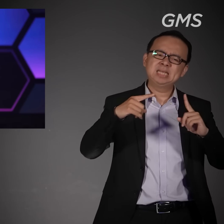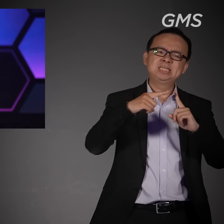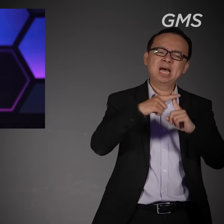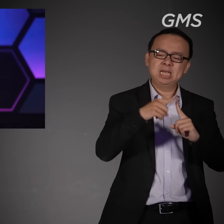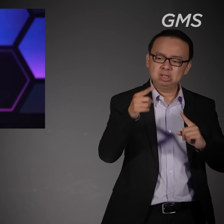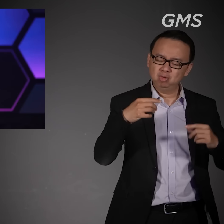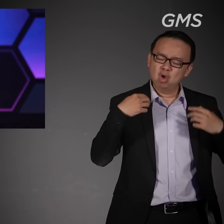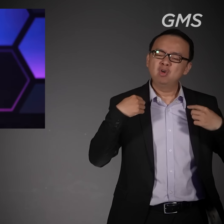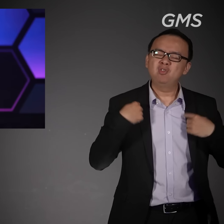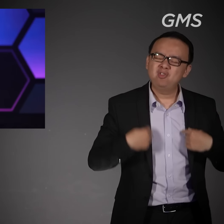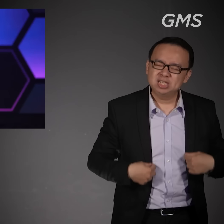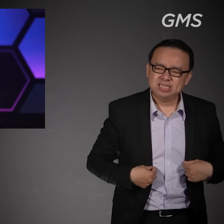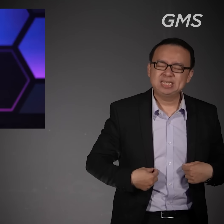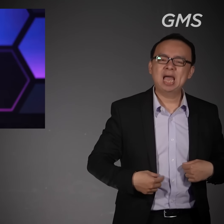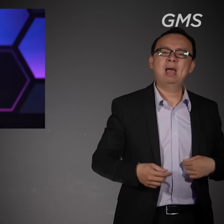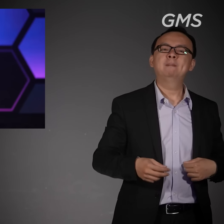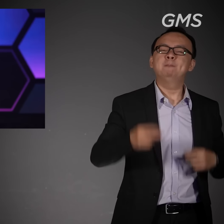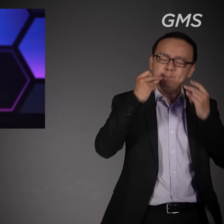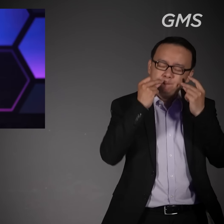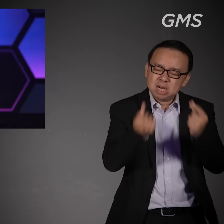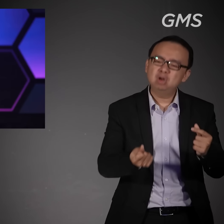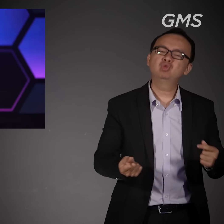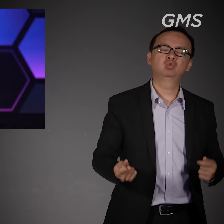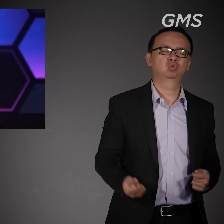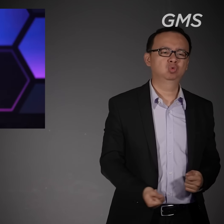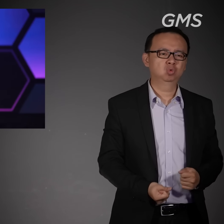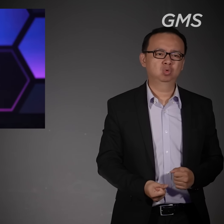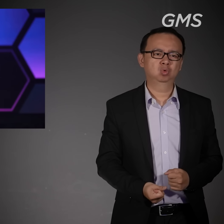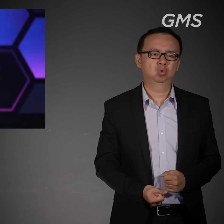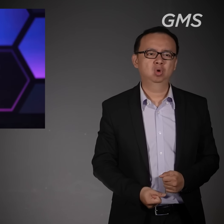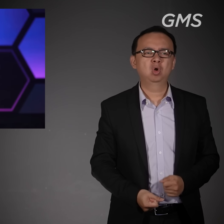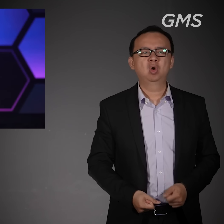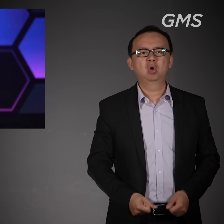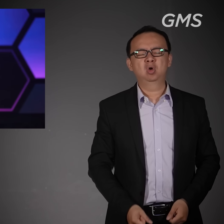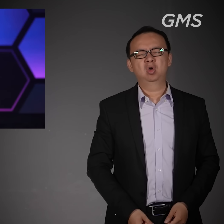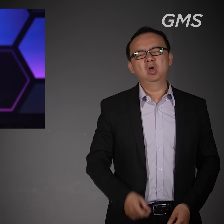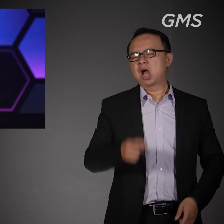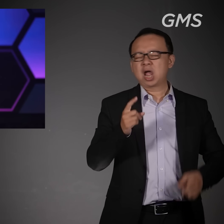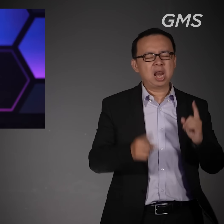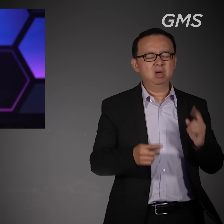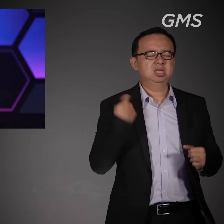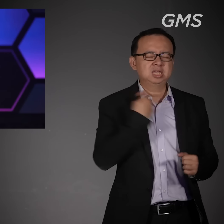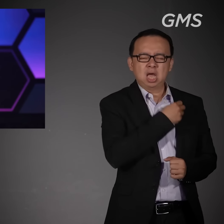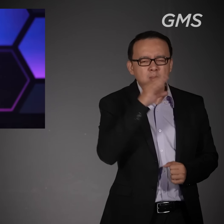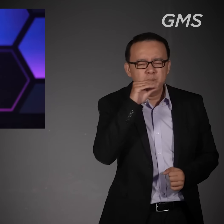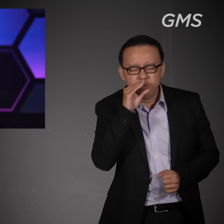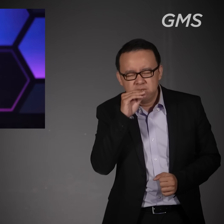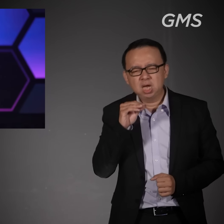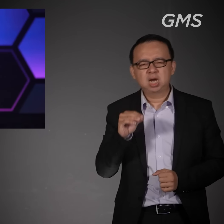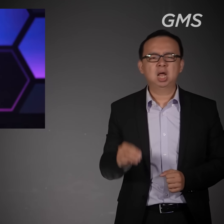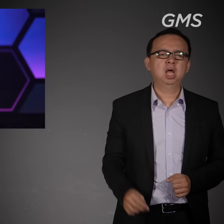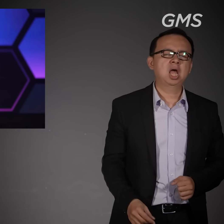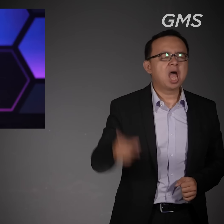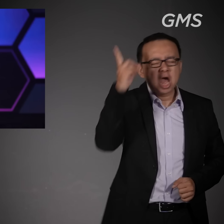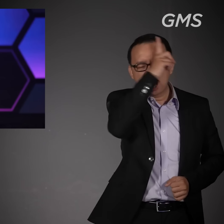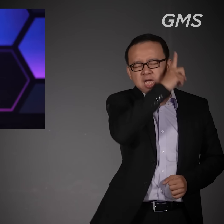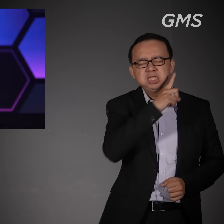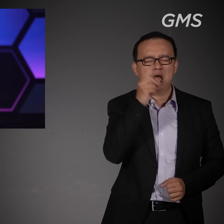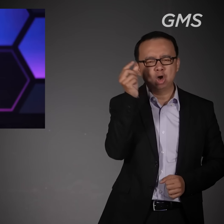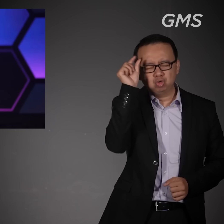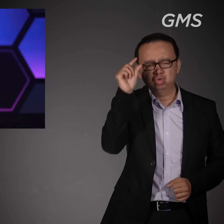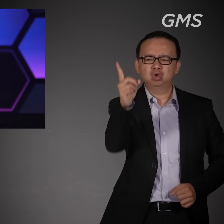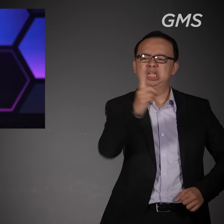fisik, gereja diperlukan. Kalau kita berbicara untuk diri sendiri, hanya untuk makan pribadi, di